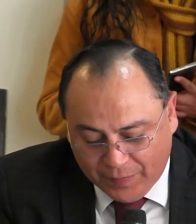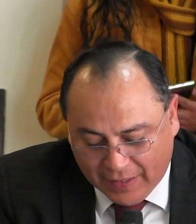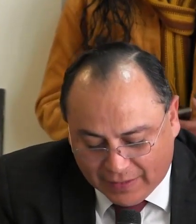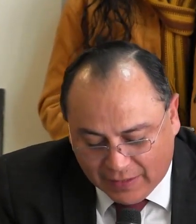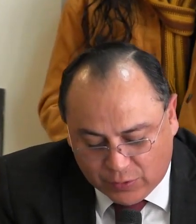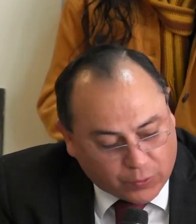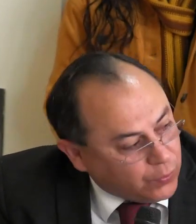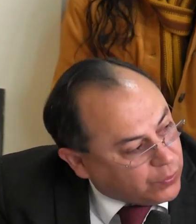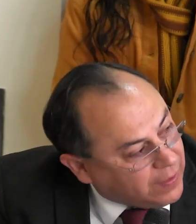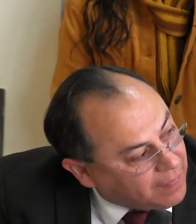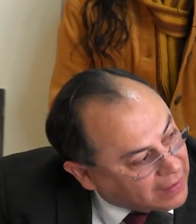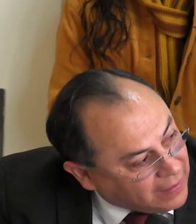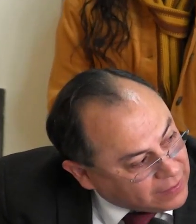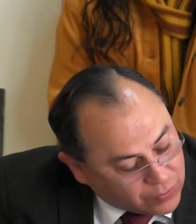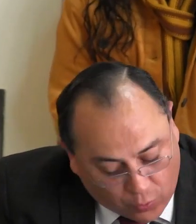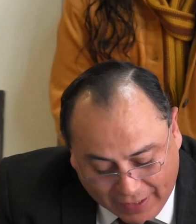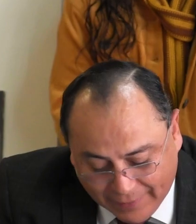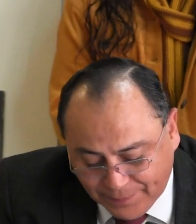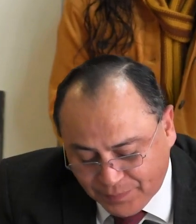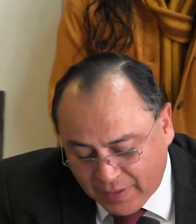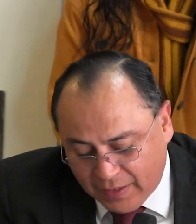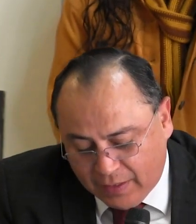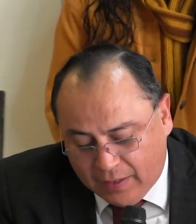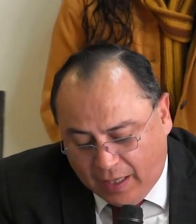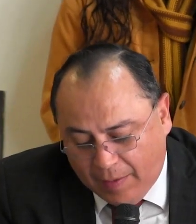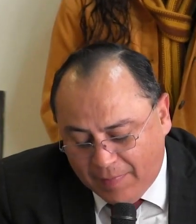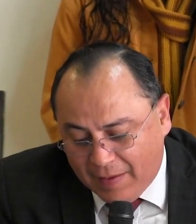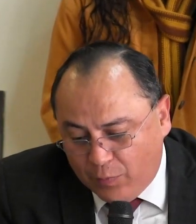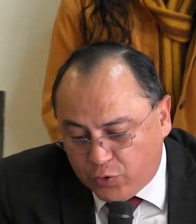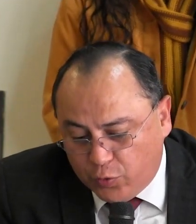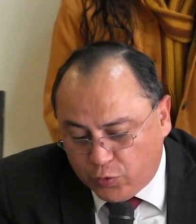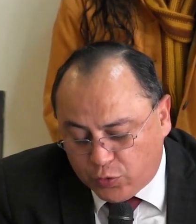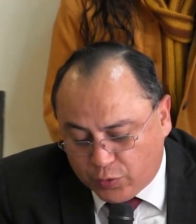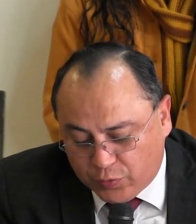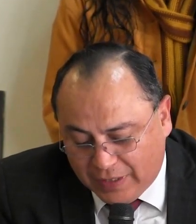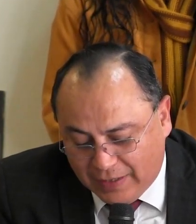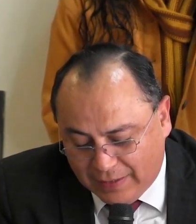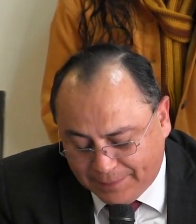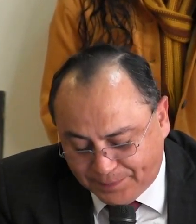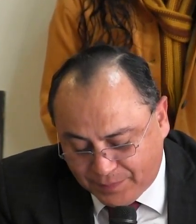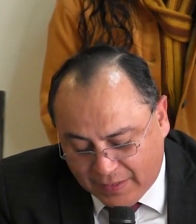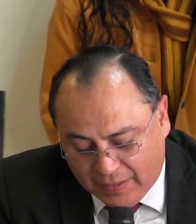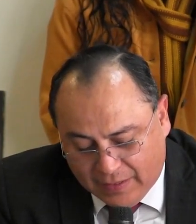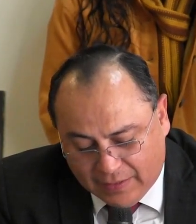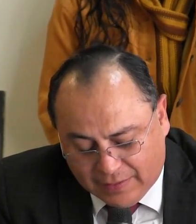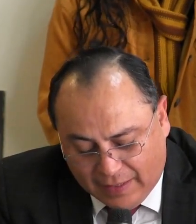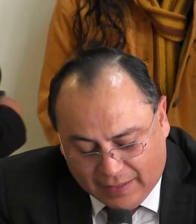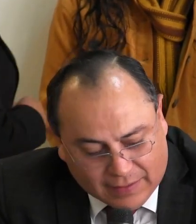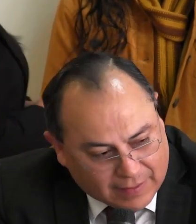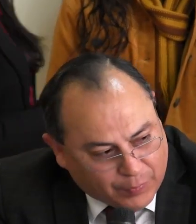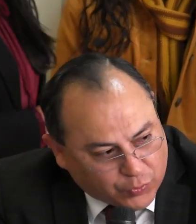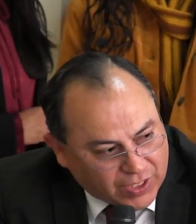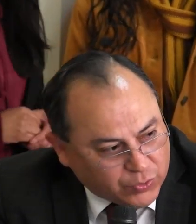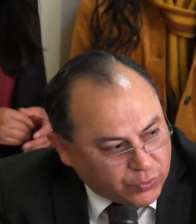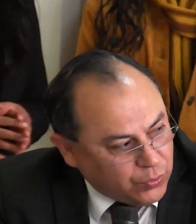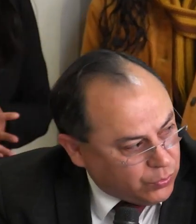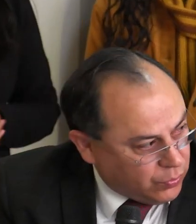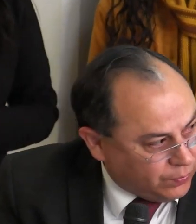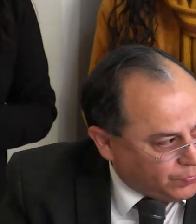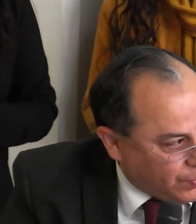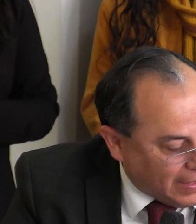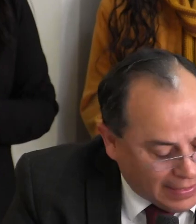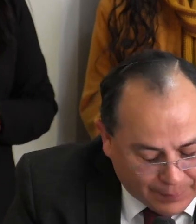bienvenido Ernesto Jiménez Colín. A mí me da mucho gusto que usted esté en este